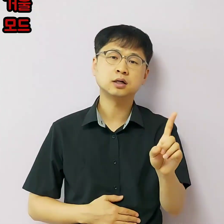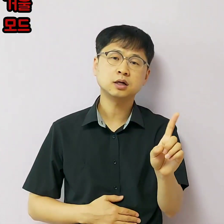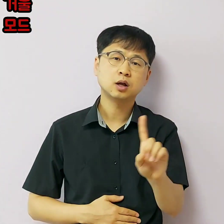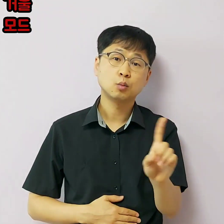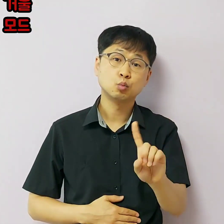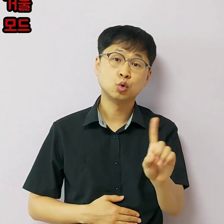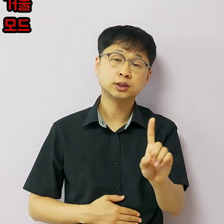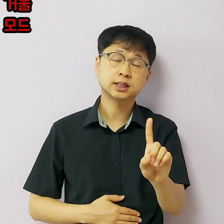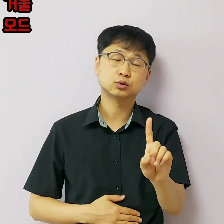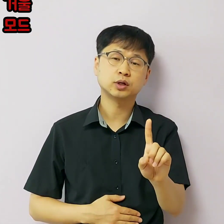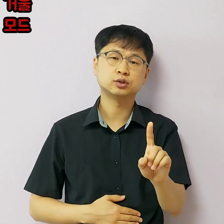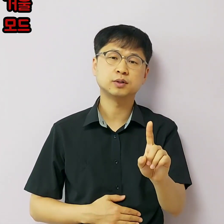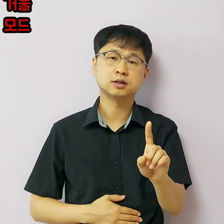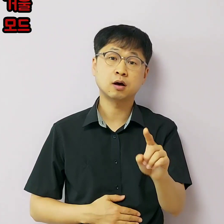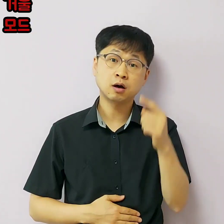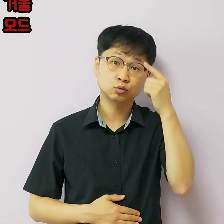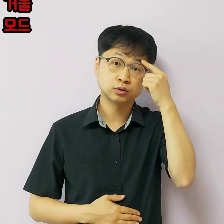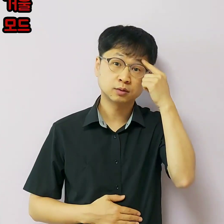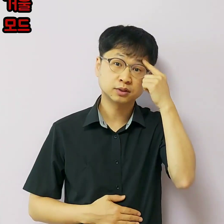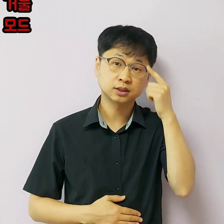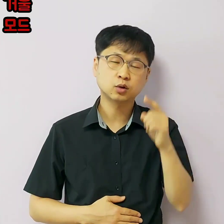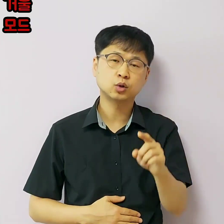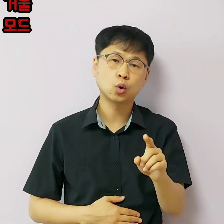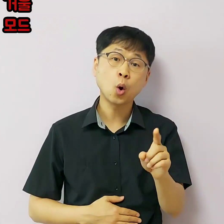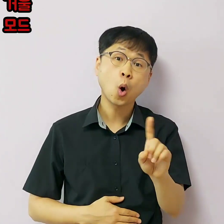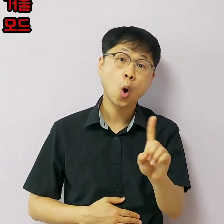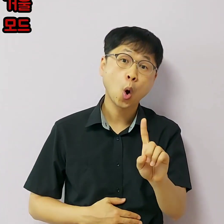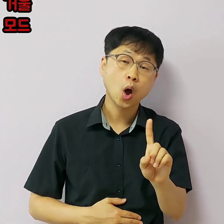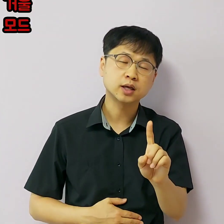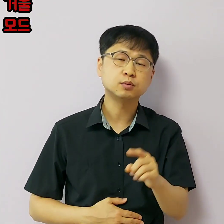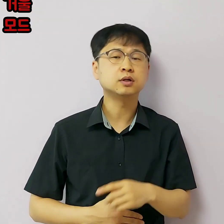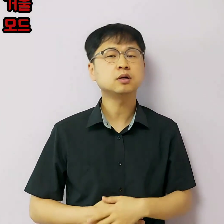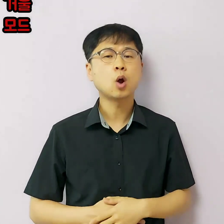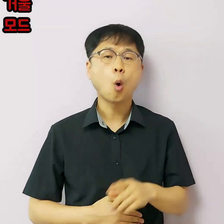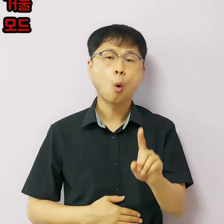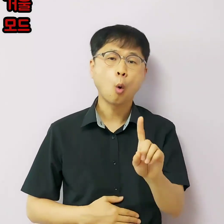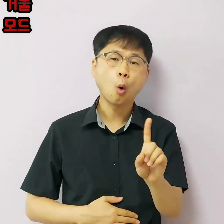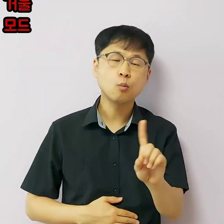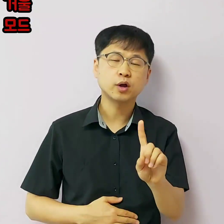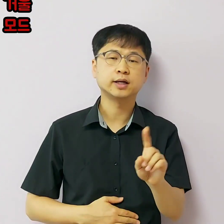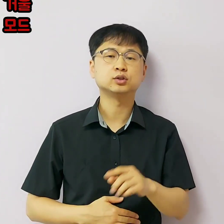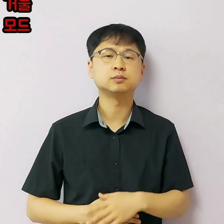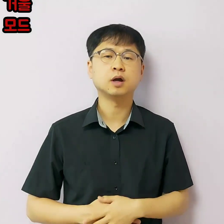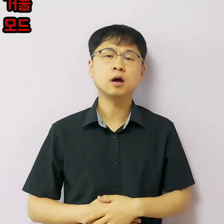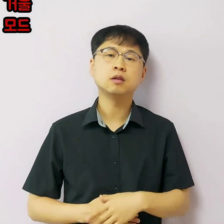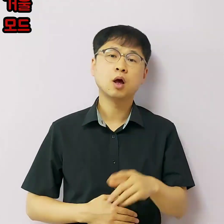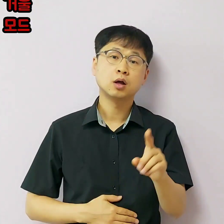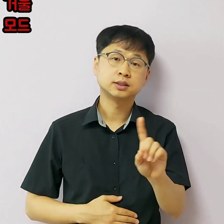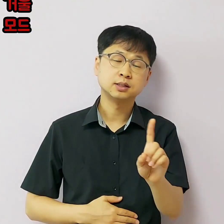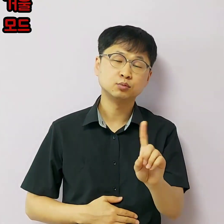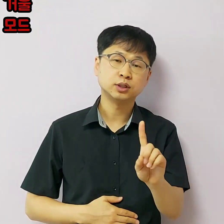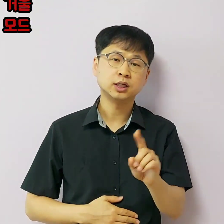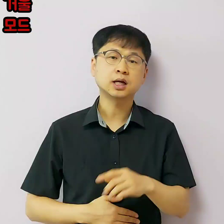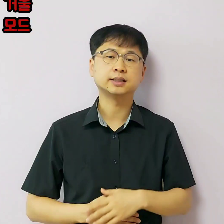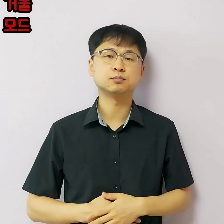검지손가락을 무엇이란 수어 해주면서 눈썹을 치켜 올리고 입을 O 모양 해주시면 질문이 같이